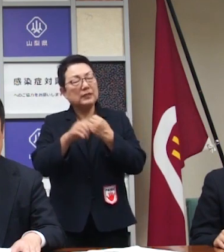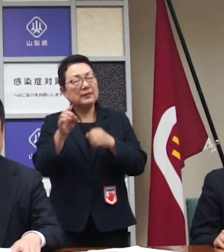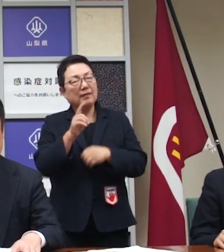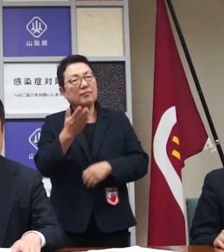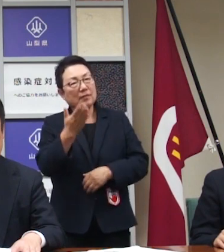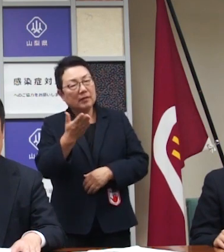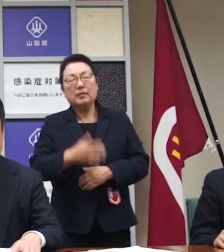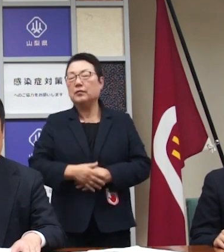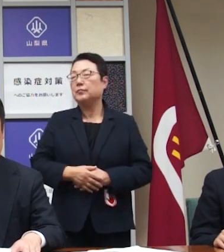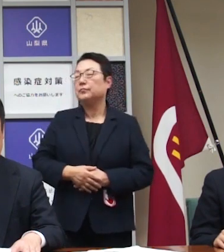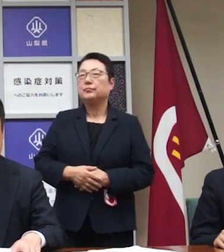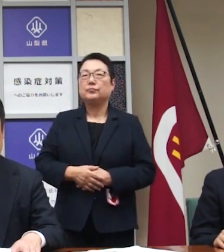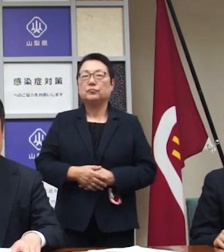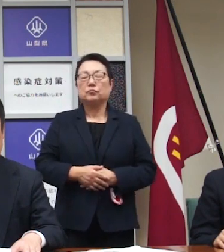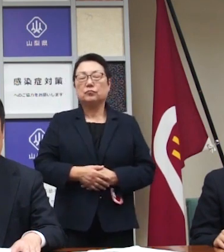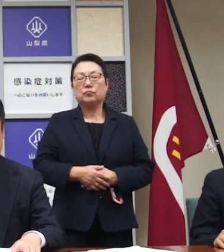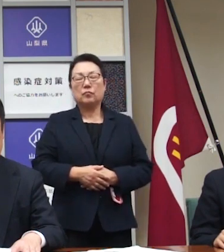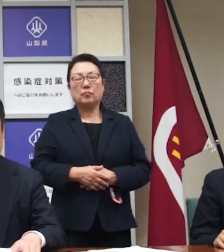ていう。